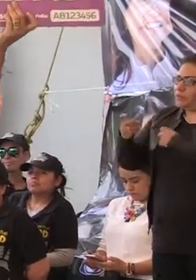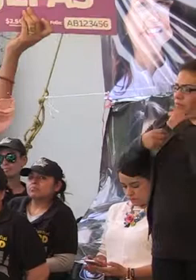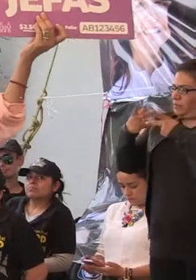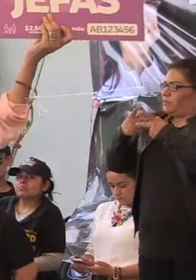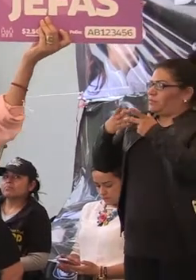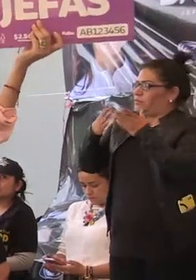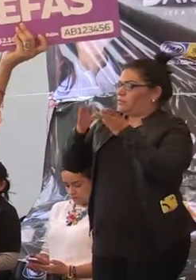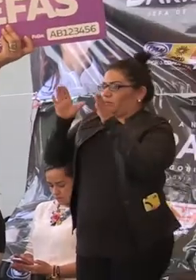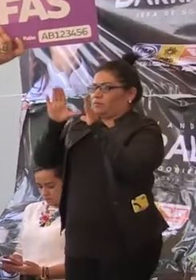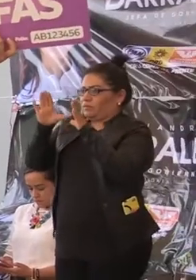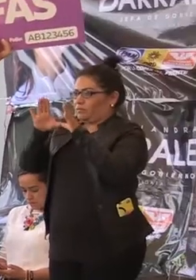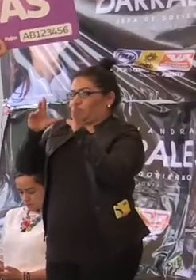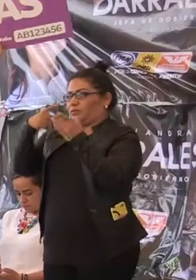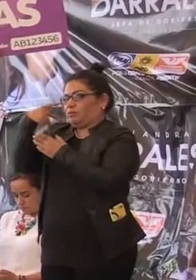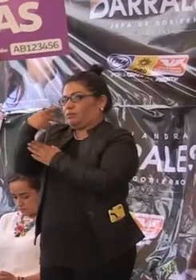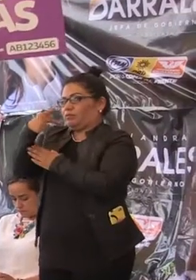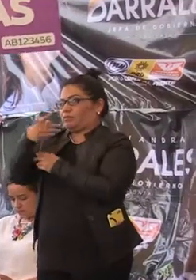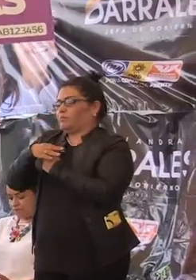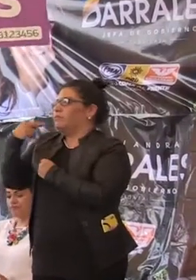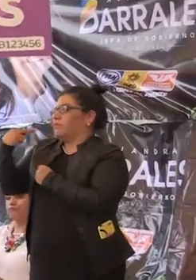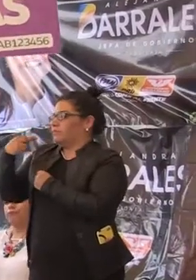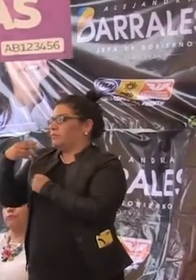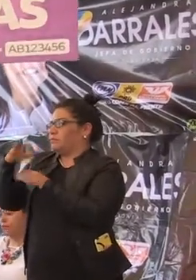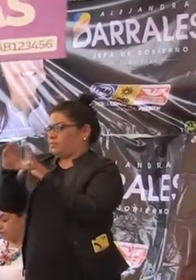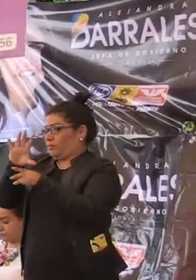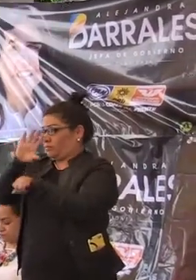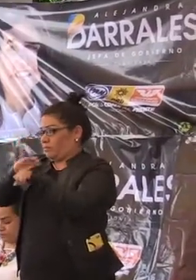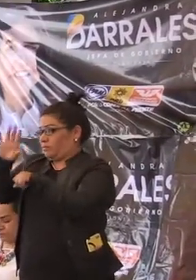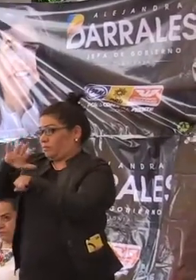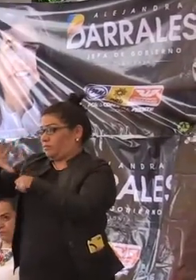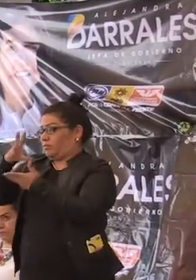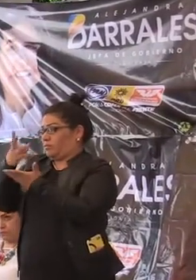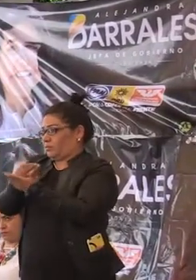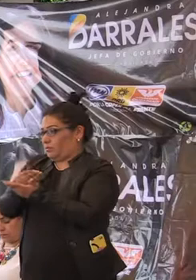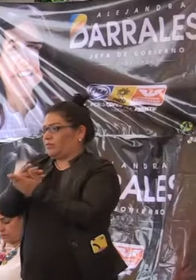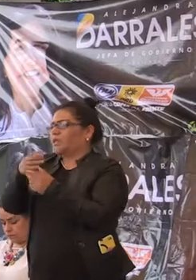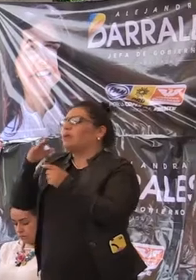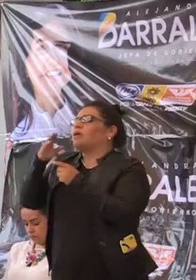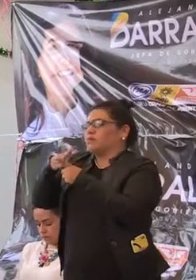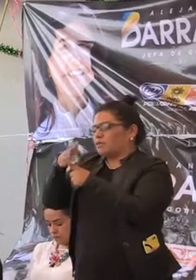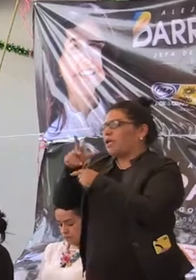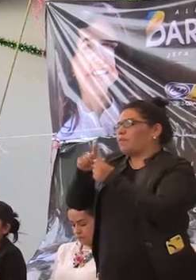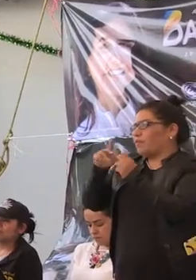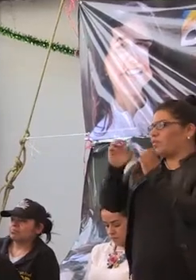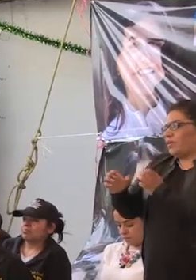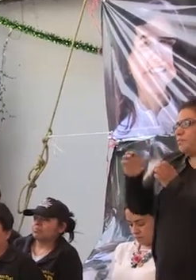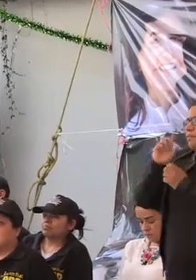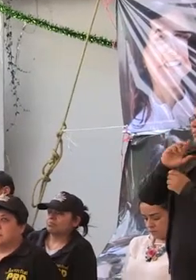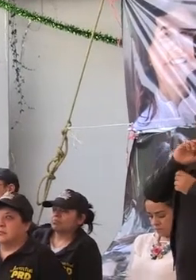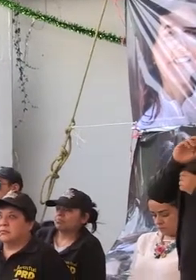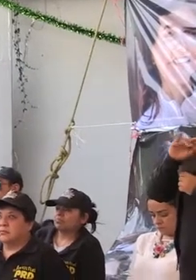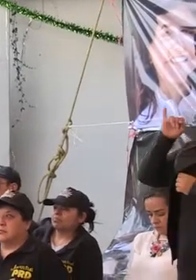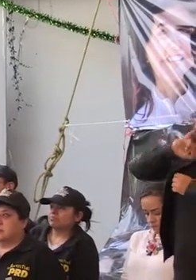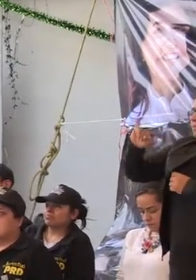a dejar esta tarjeta. Vamos a pedirles que junto con ustedes nos ayuden a identificar dónde están las